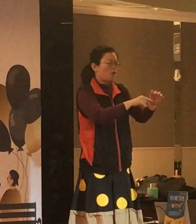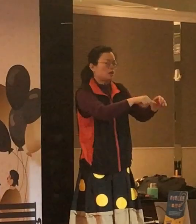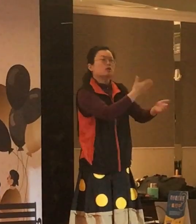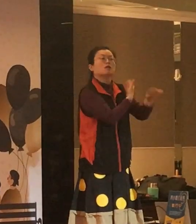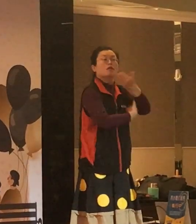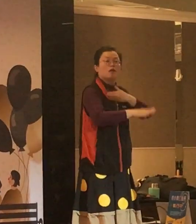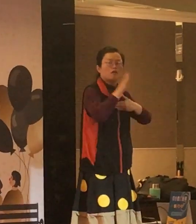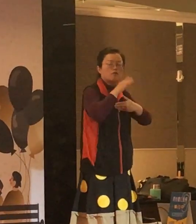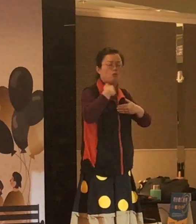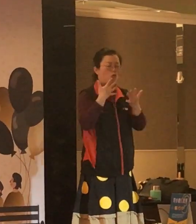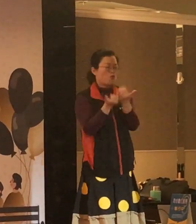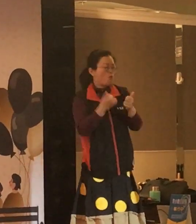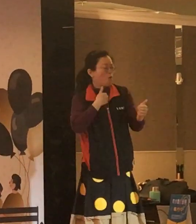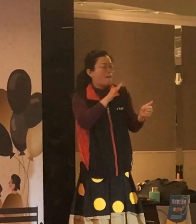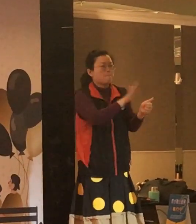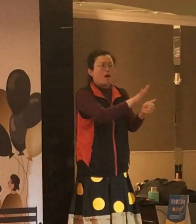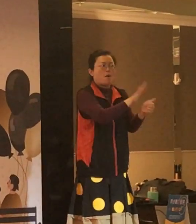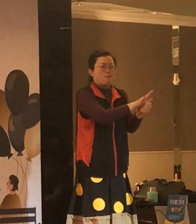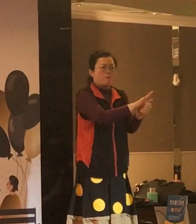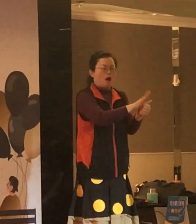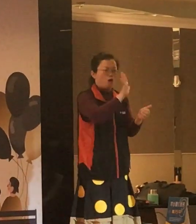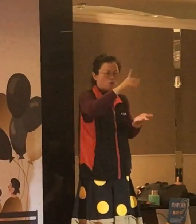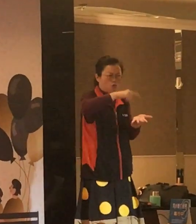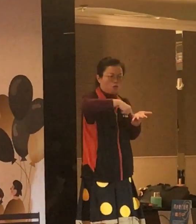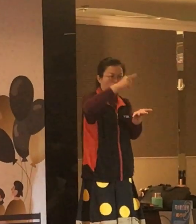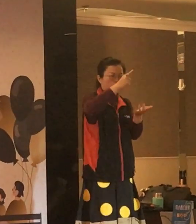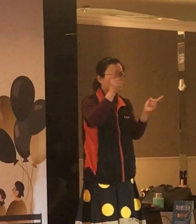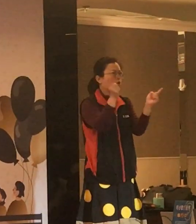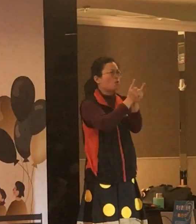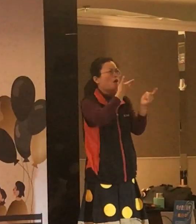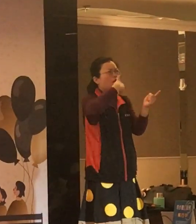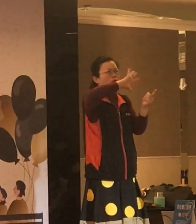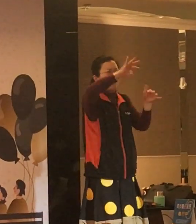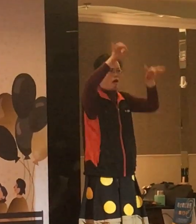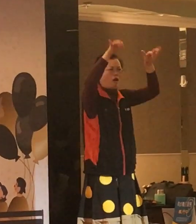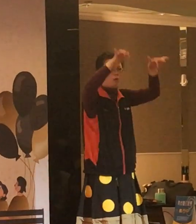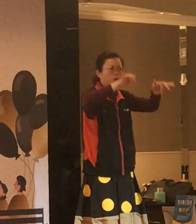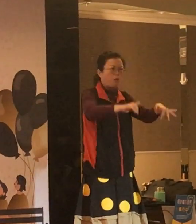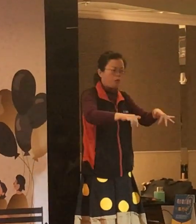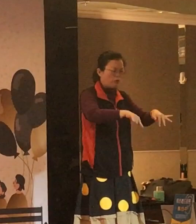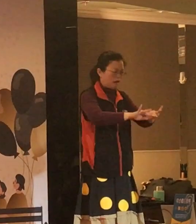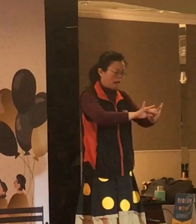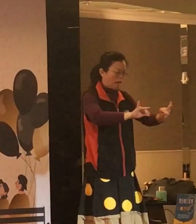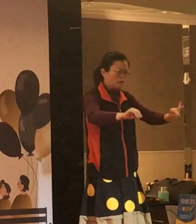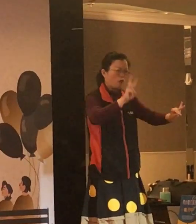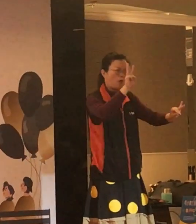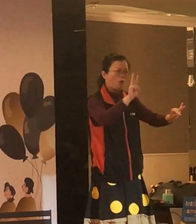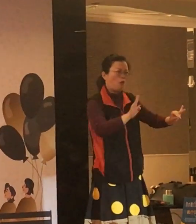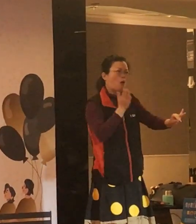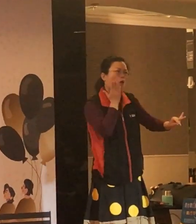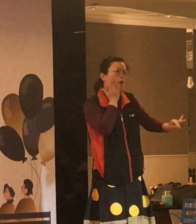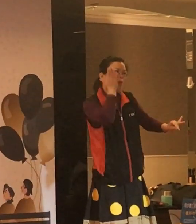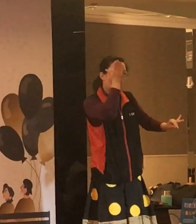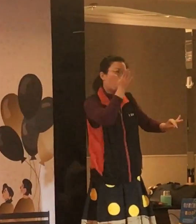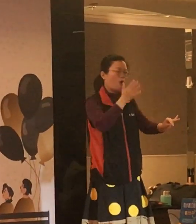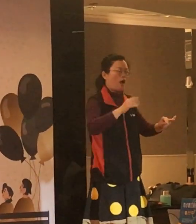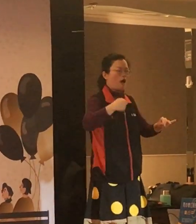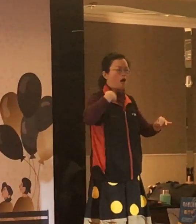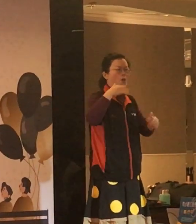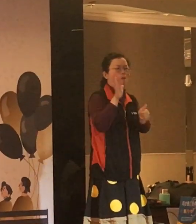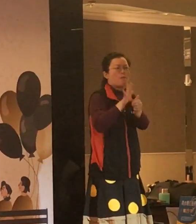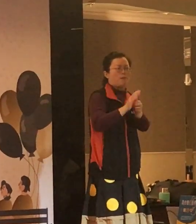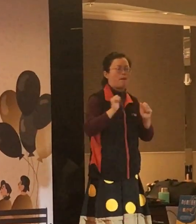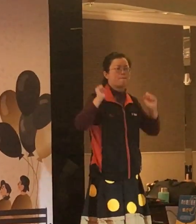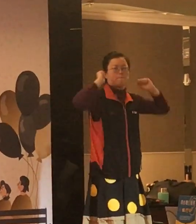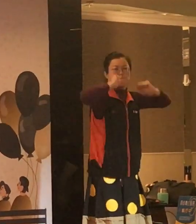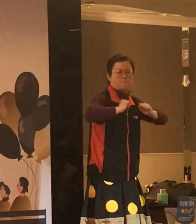楼梯，然后有一次可能因为下雨或者地面潮湿。刚好背着他，然后这个不小心